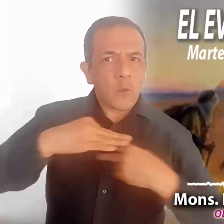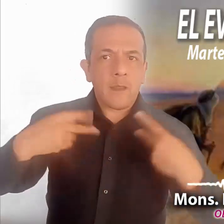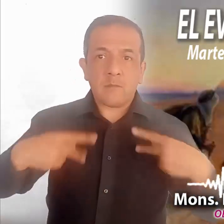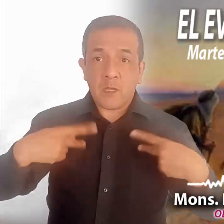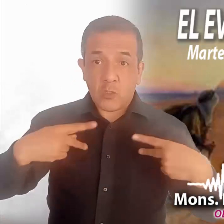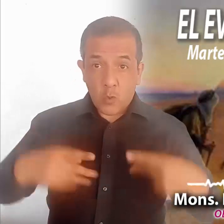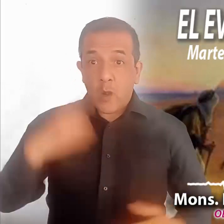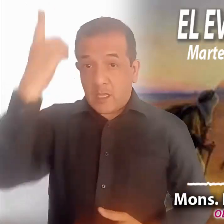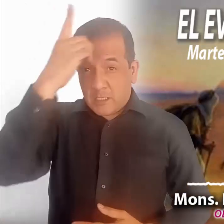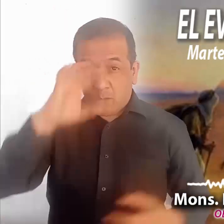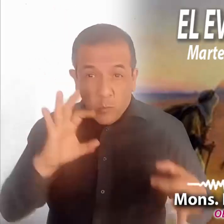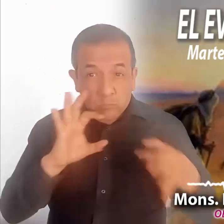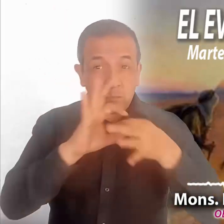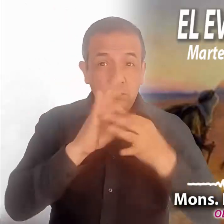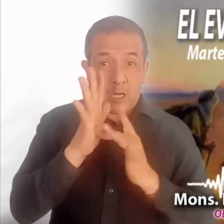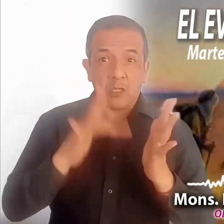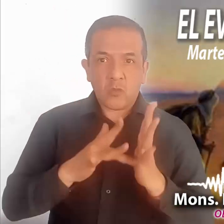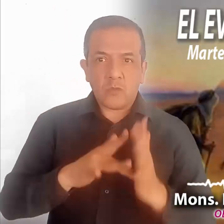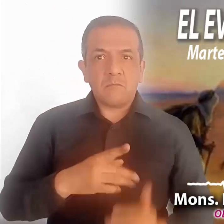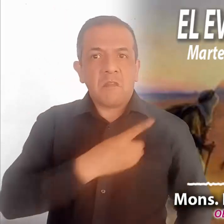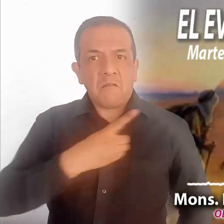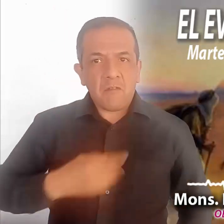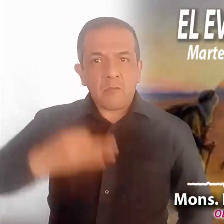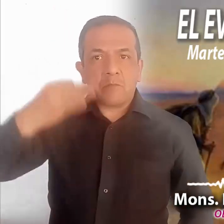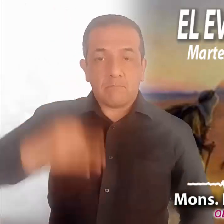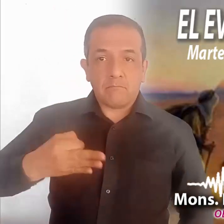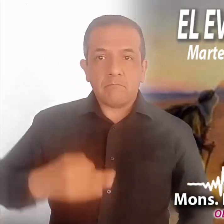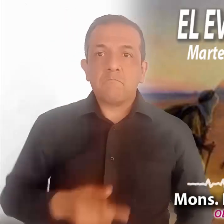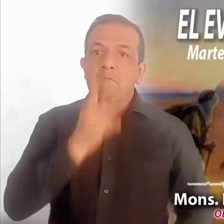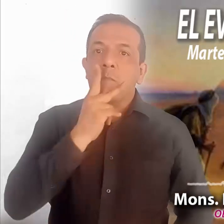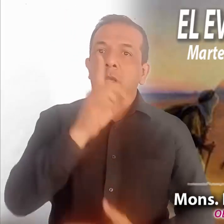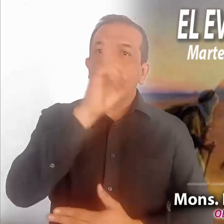de todo discípulo de Jesús. El